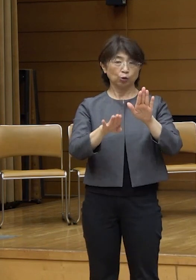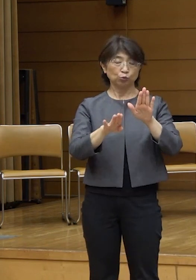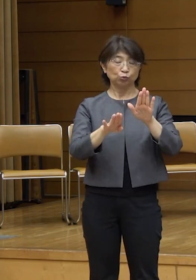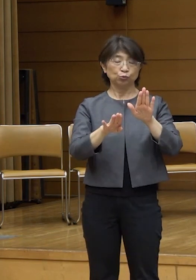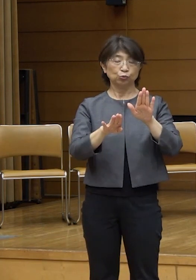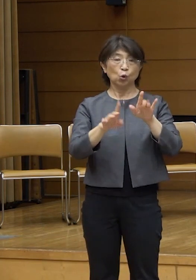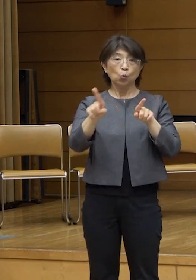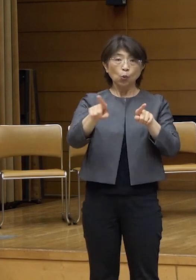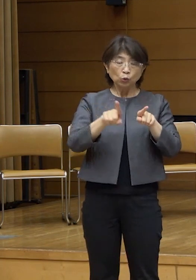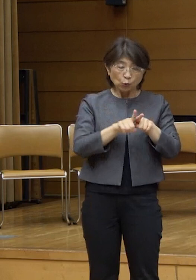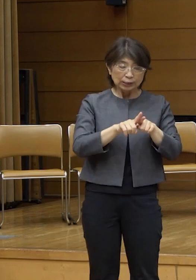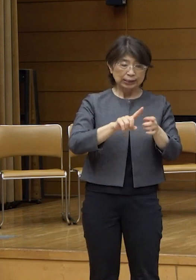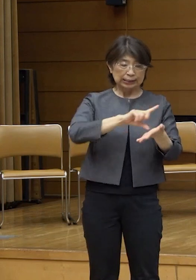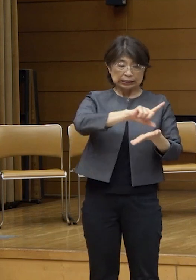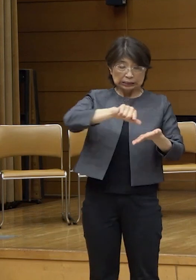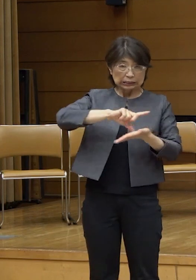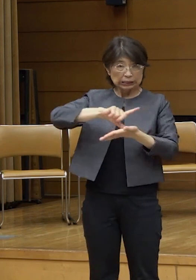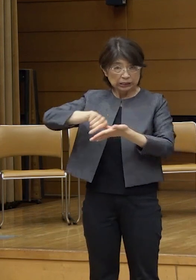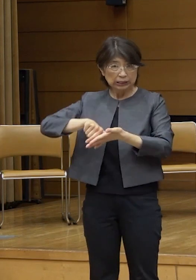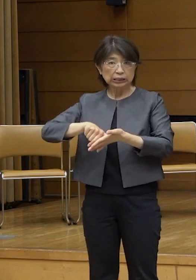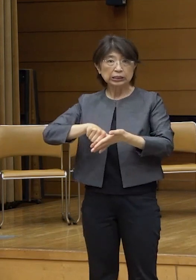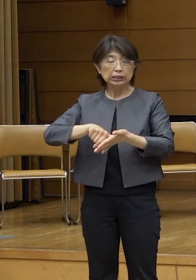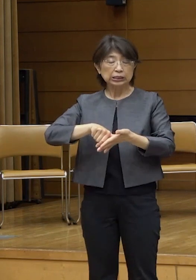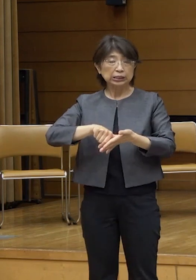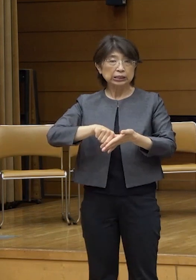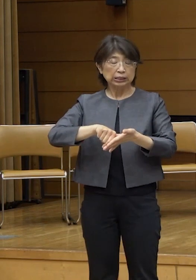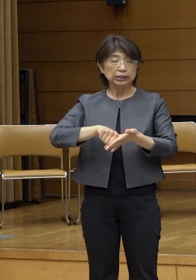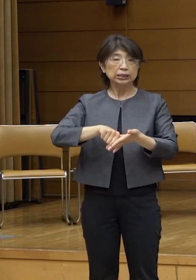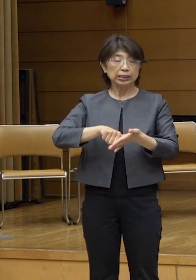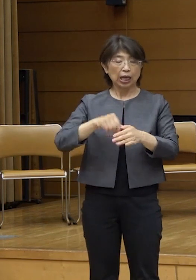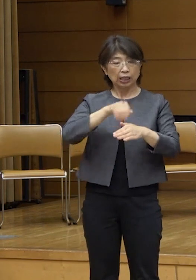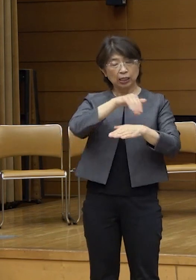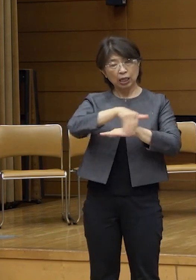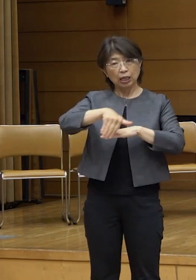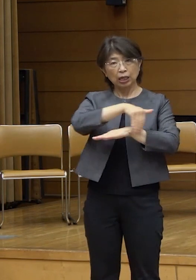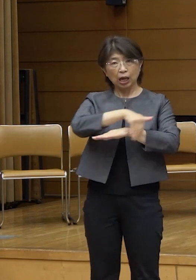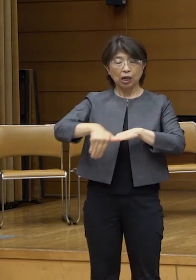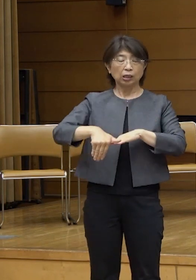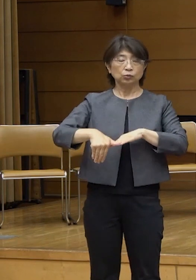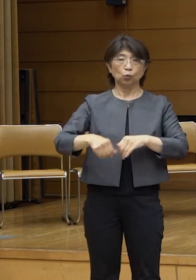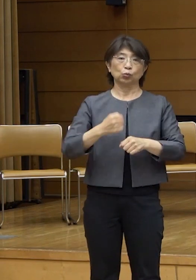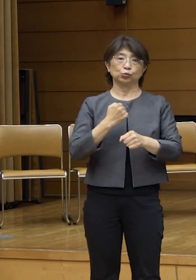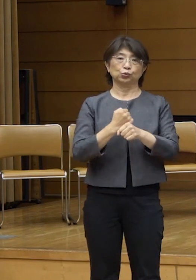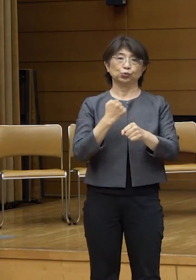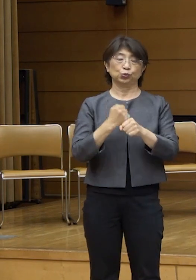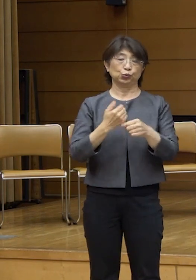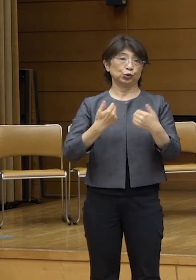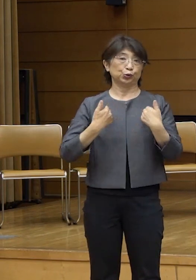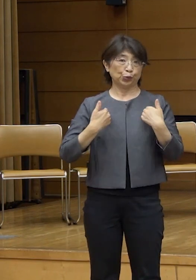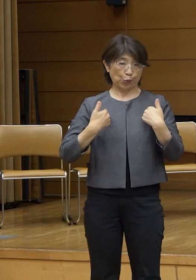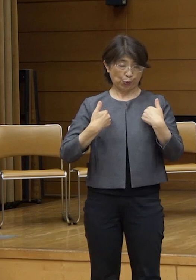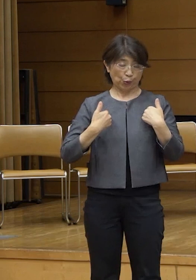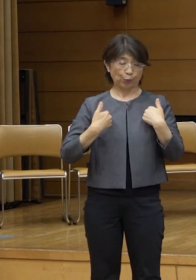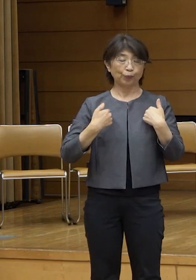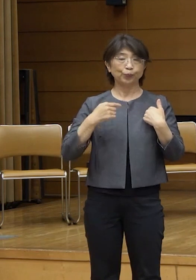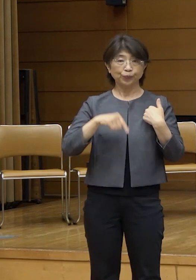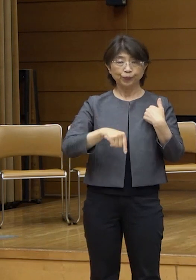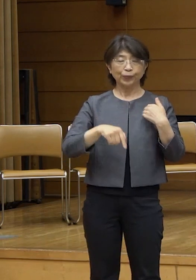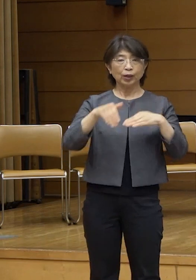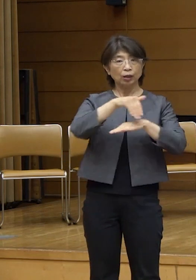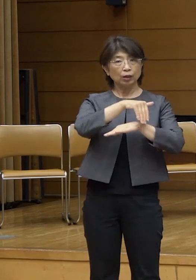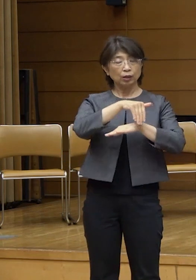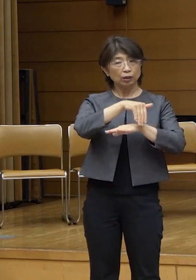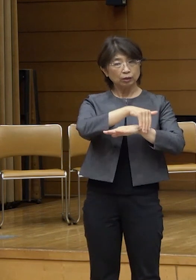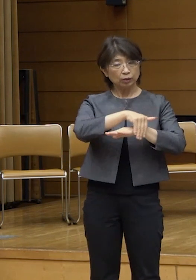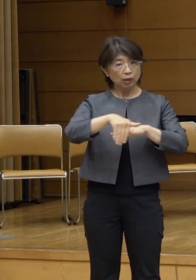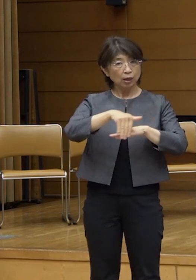特別の都道府県とかですね、政令指定都市が計画を立てなくちゃいけないということになって、その計画に準備に取り掛かって